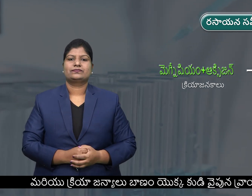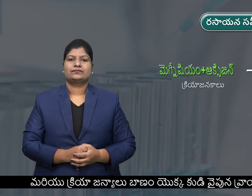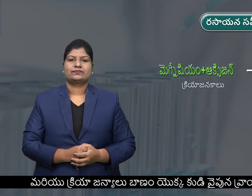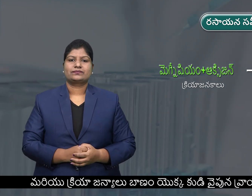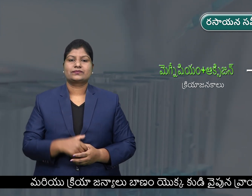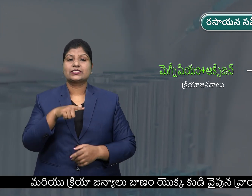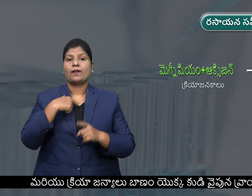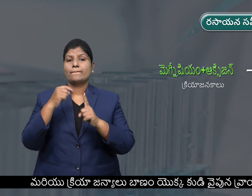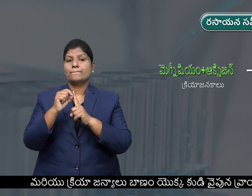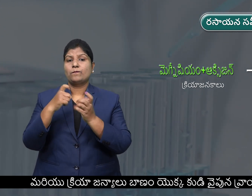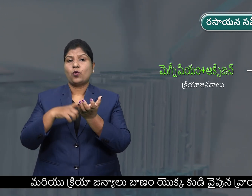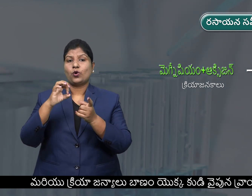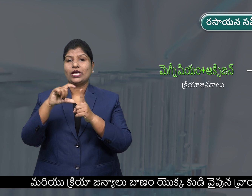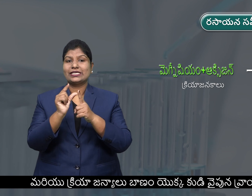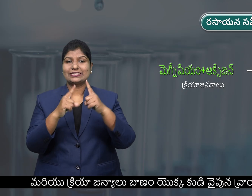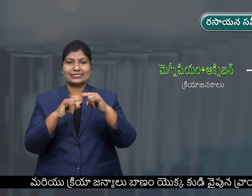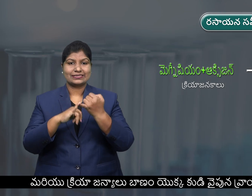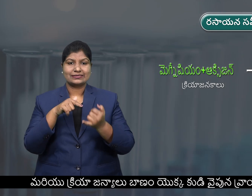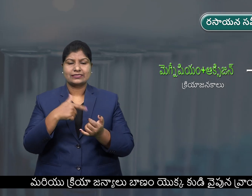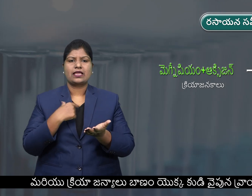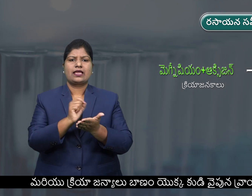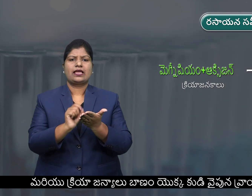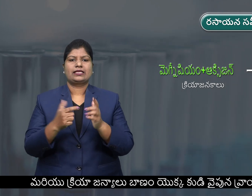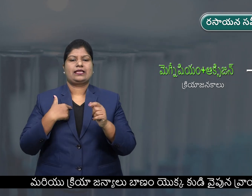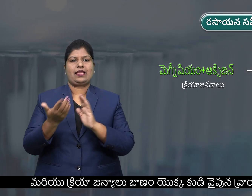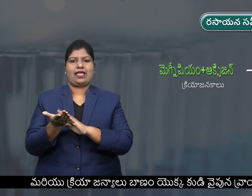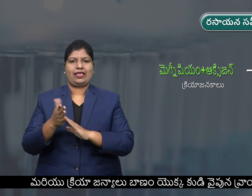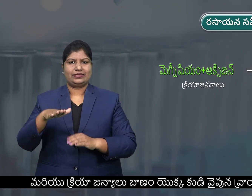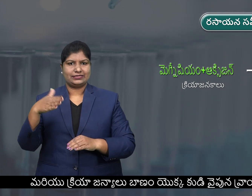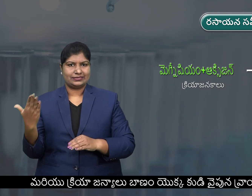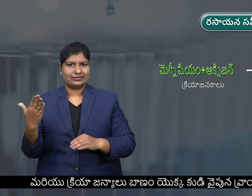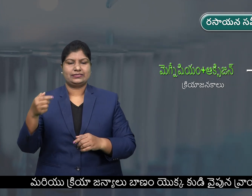మరియు క్రియాజన్యాలు బాణం యొక్క కుడి వైపున వ్రాయబడతాయి.